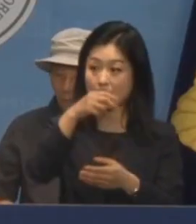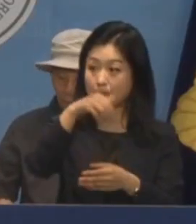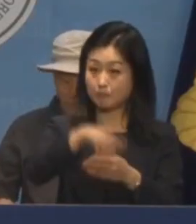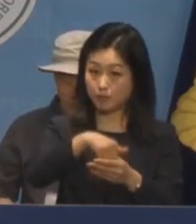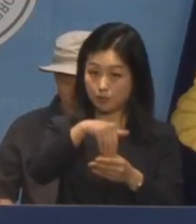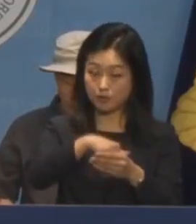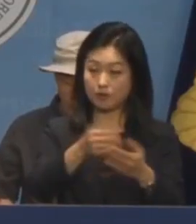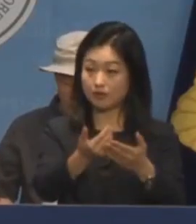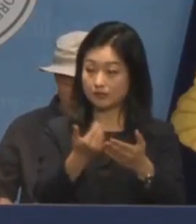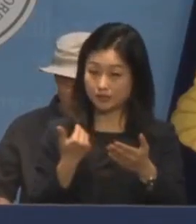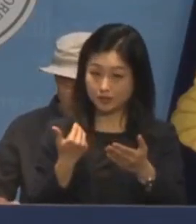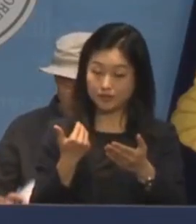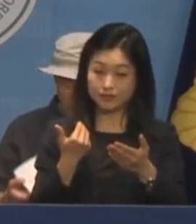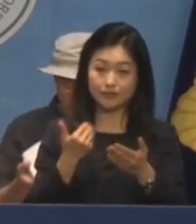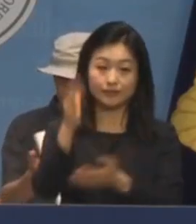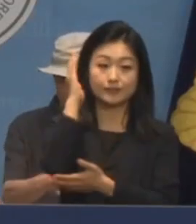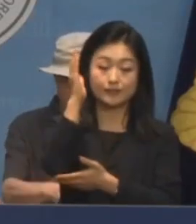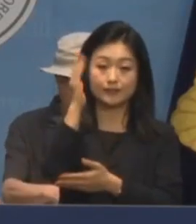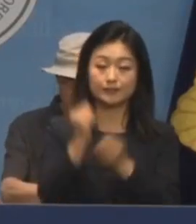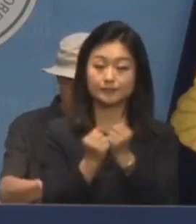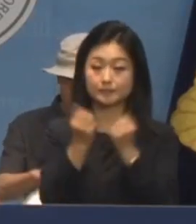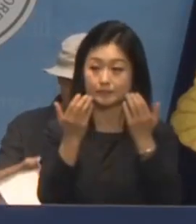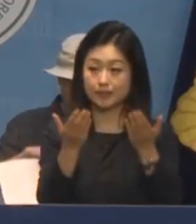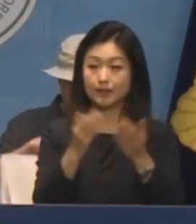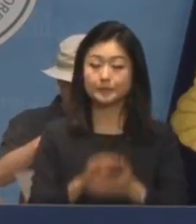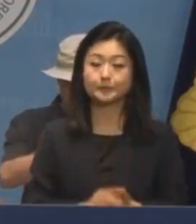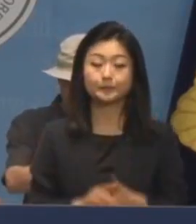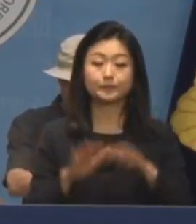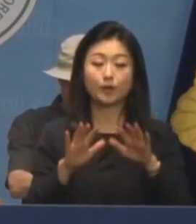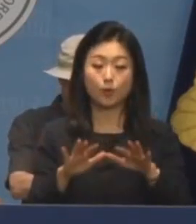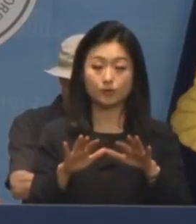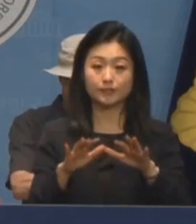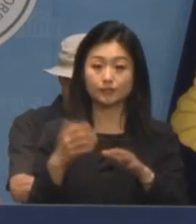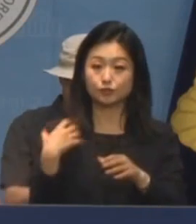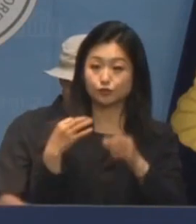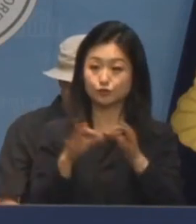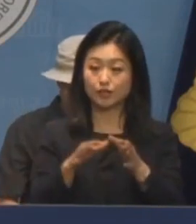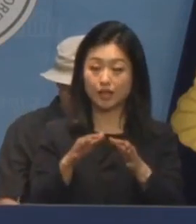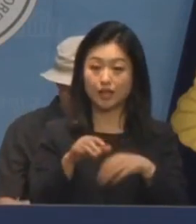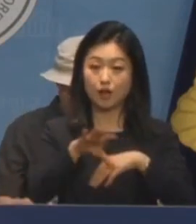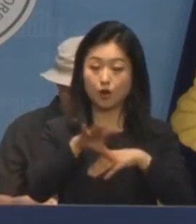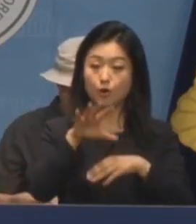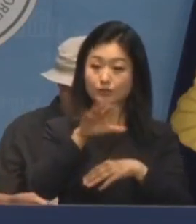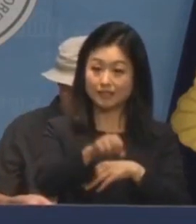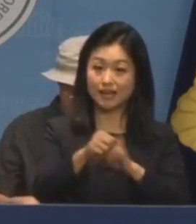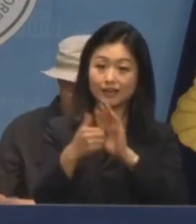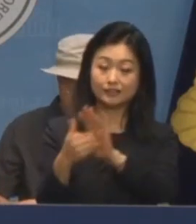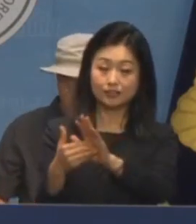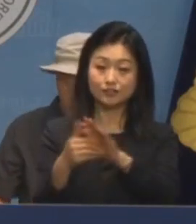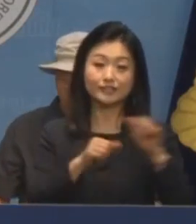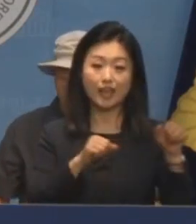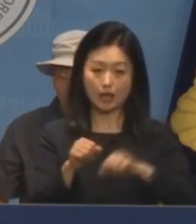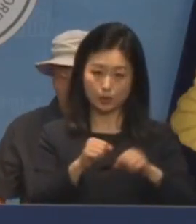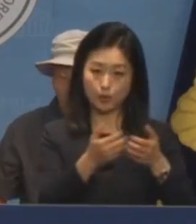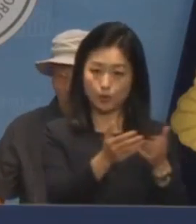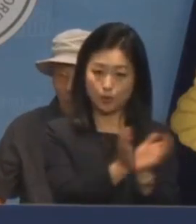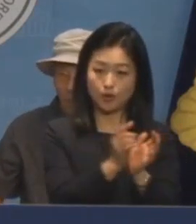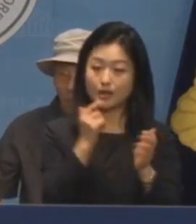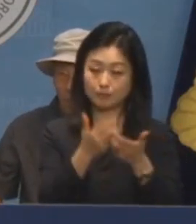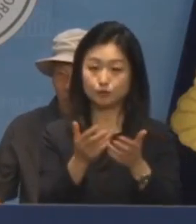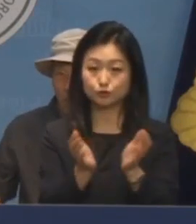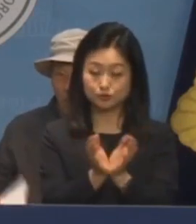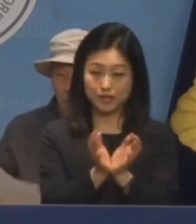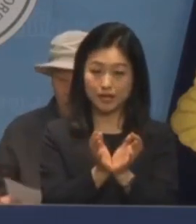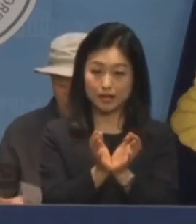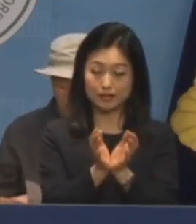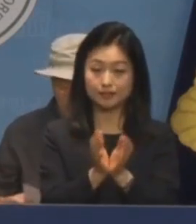기자회견을 시작하도록 하겠습니다. 오늘 기자회견을 주최하는 곳은 언론장악 저지 공동행동과 더불어민주당